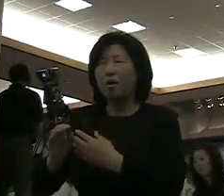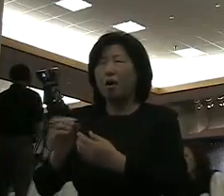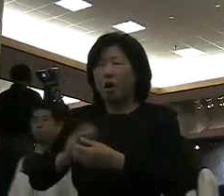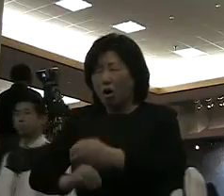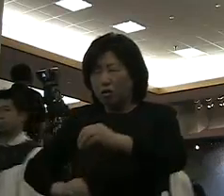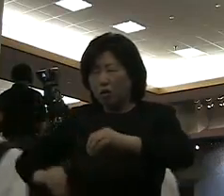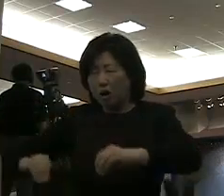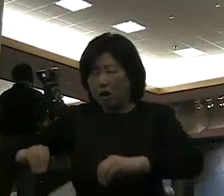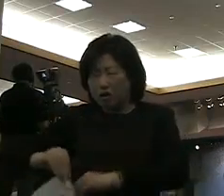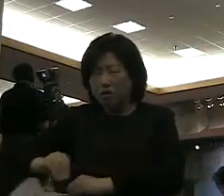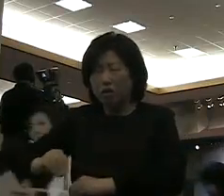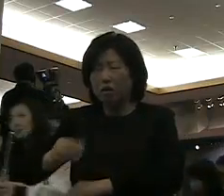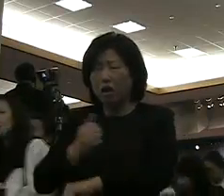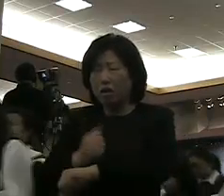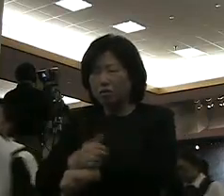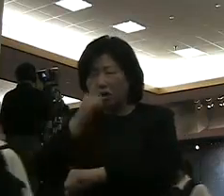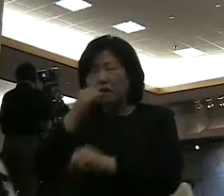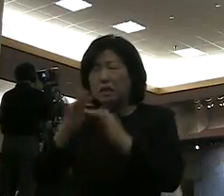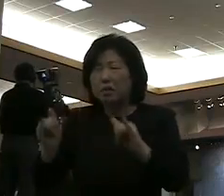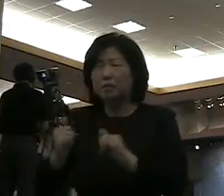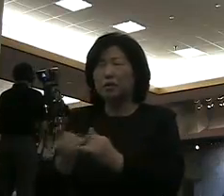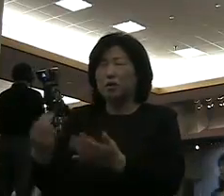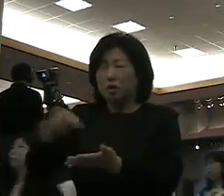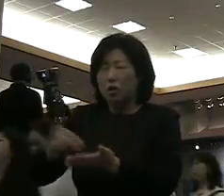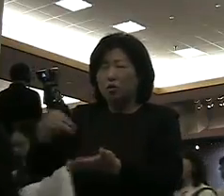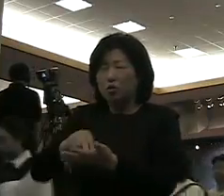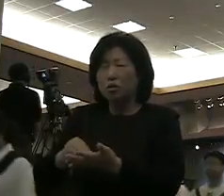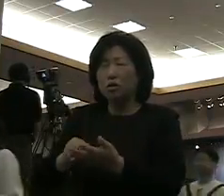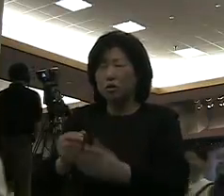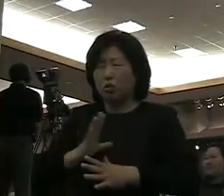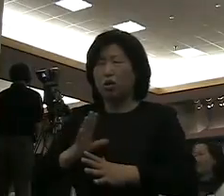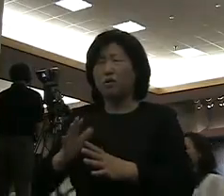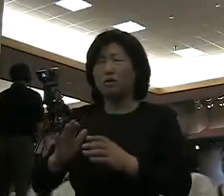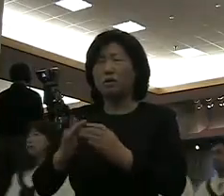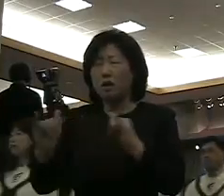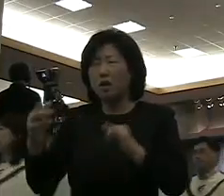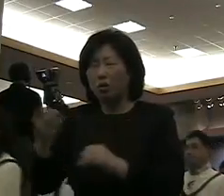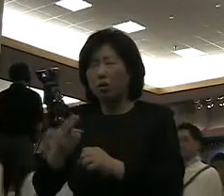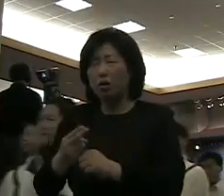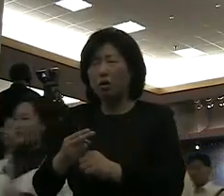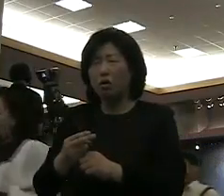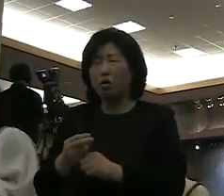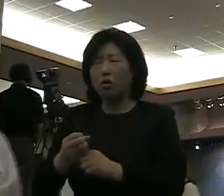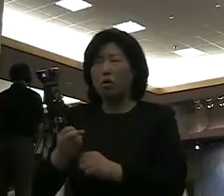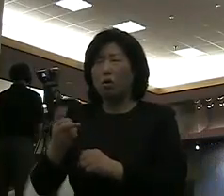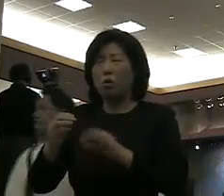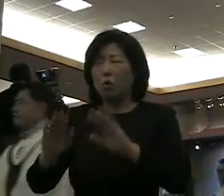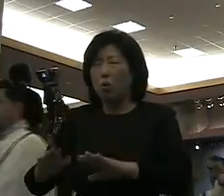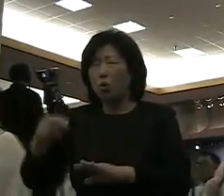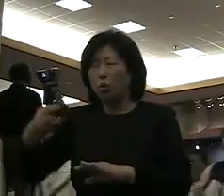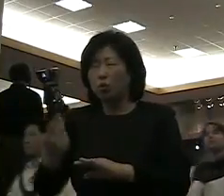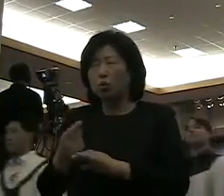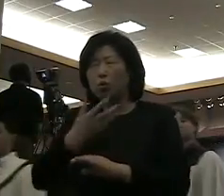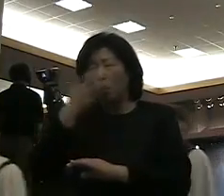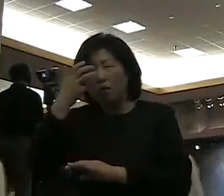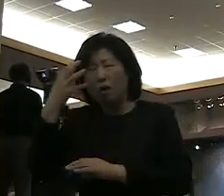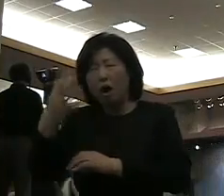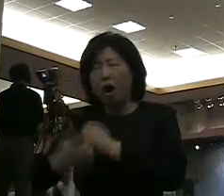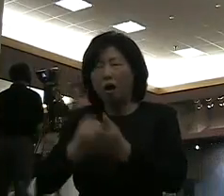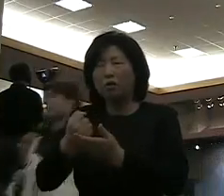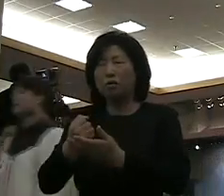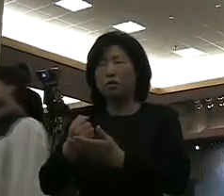있는 사람들로 세워주시는 하나님 아버지의 그 놀라우신 사랑과 오늘도 그러한 꿈을 갖고 일어서게